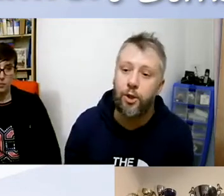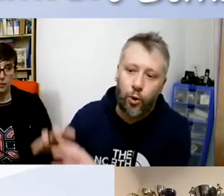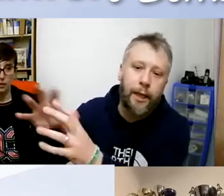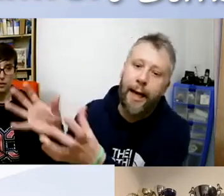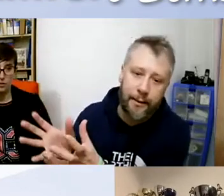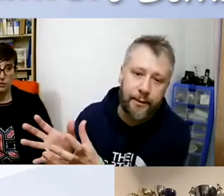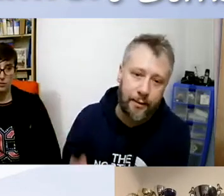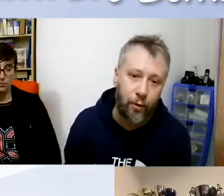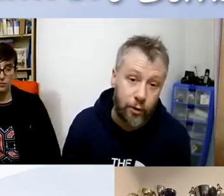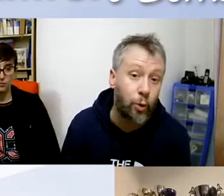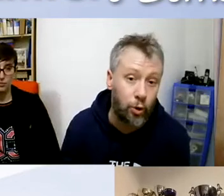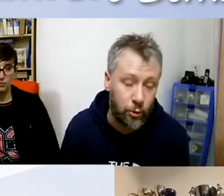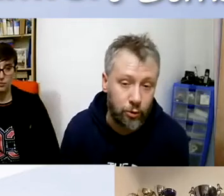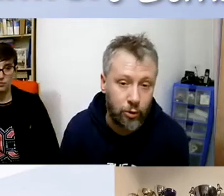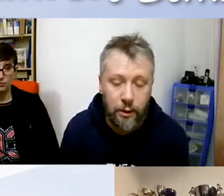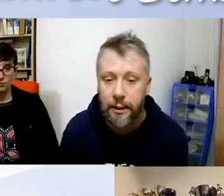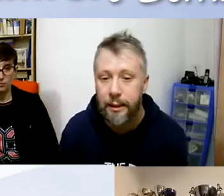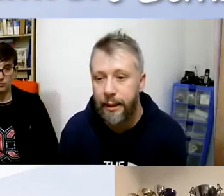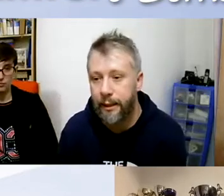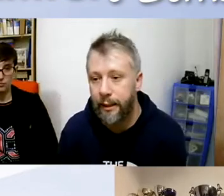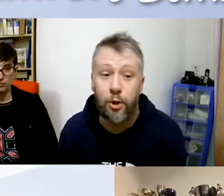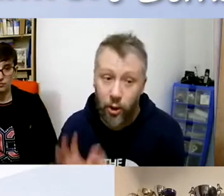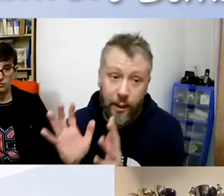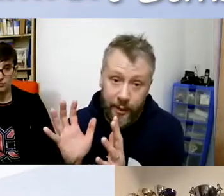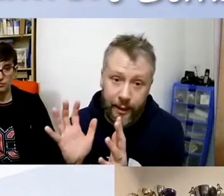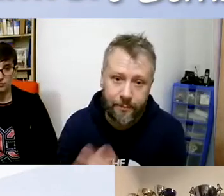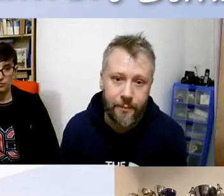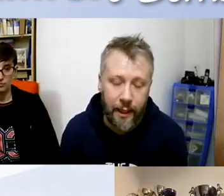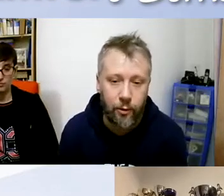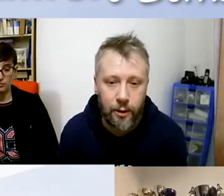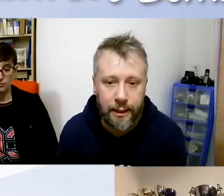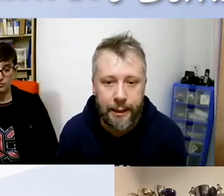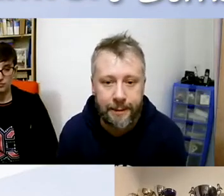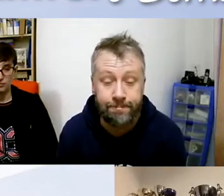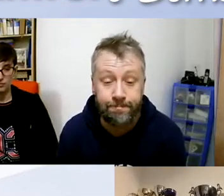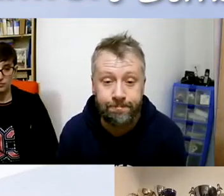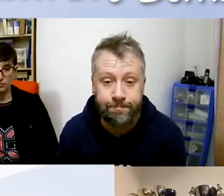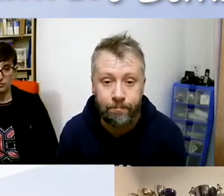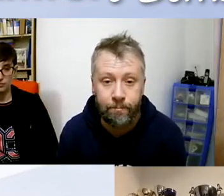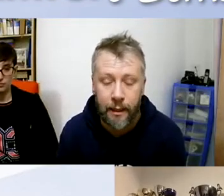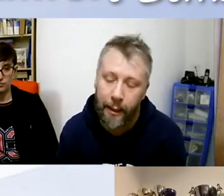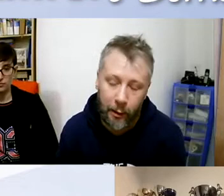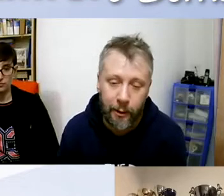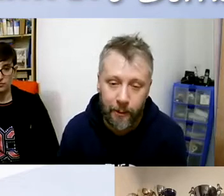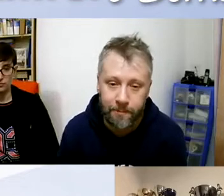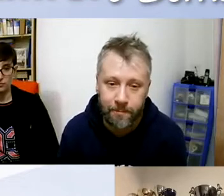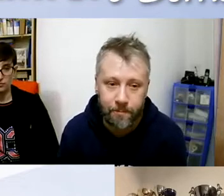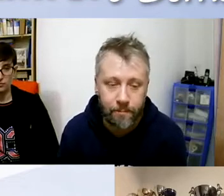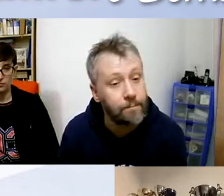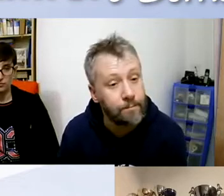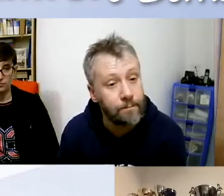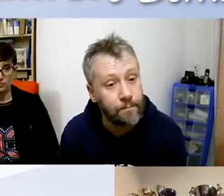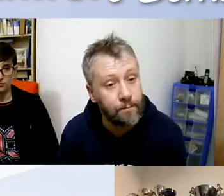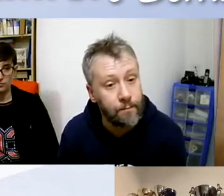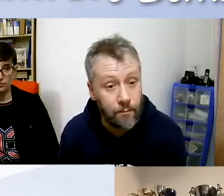quindi si sono creati tante volte un loro mondo. Che bisogna capire, ecco, quindi bello. Anche perché chissà quante